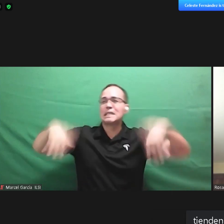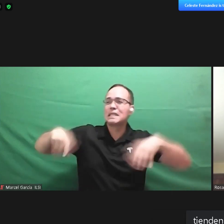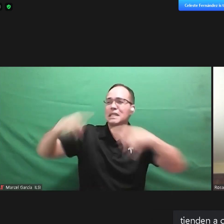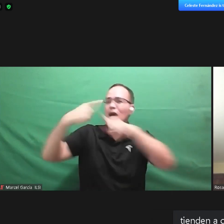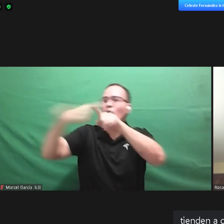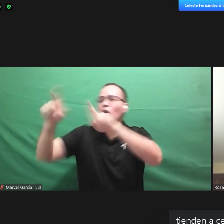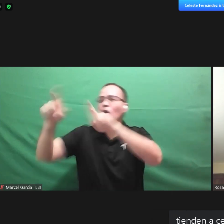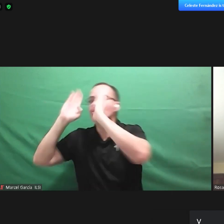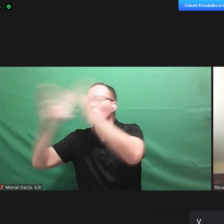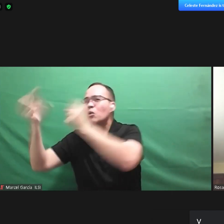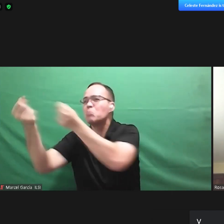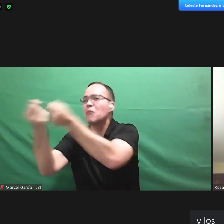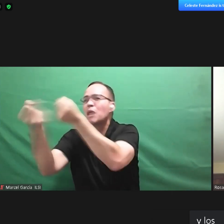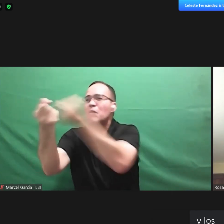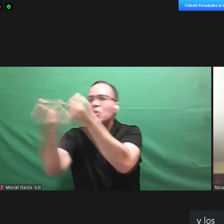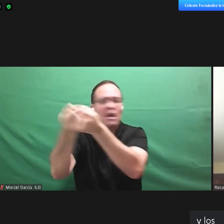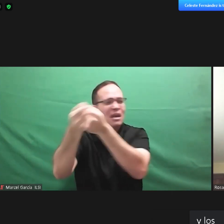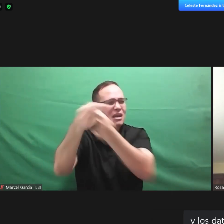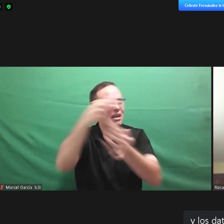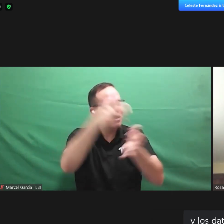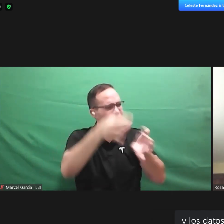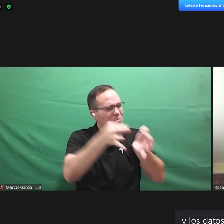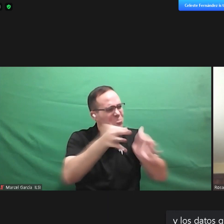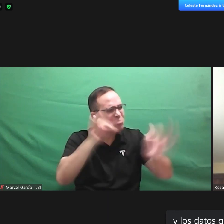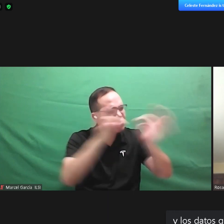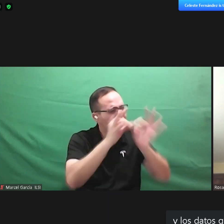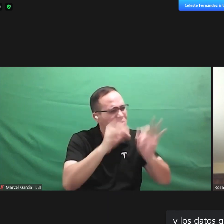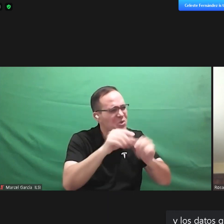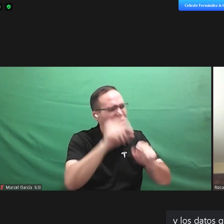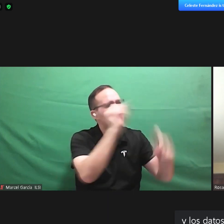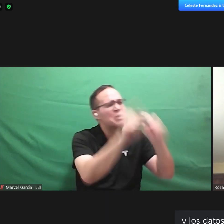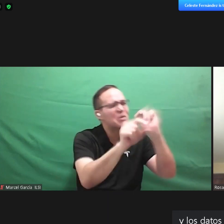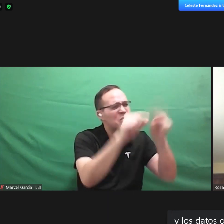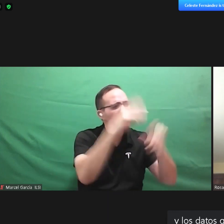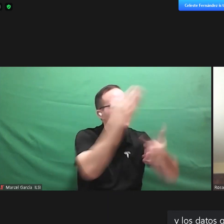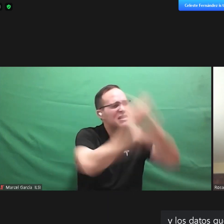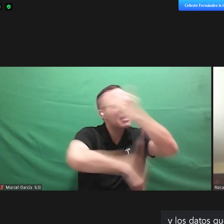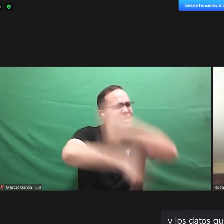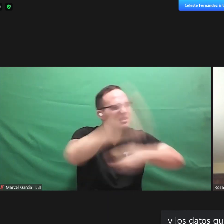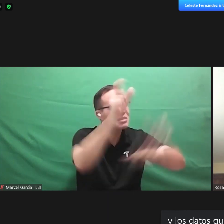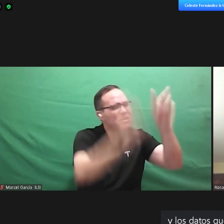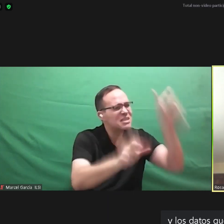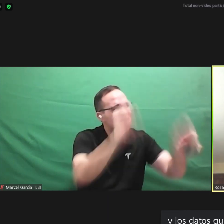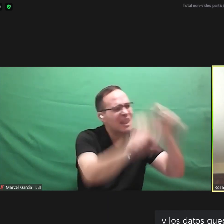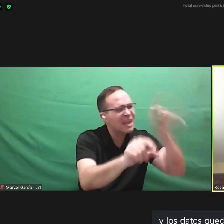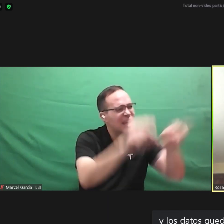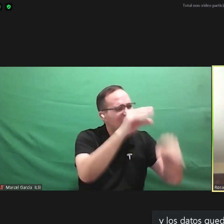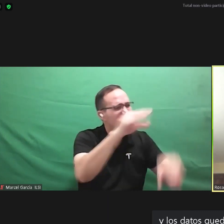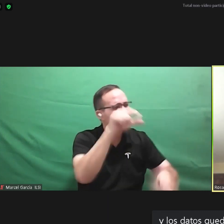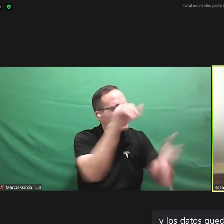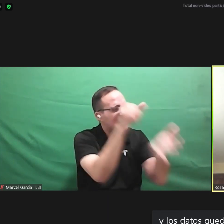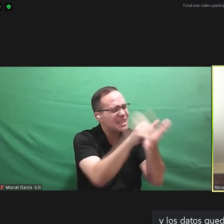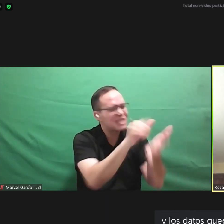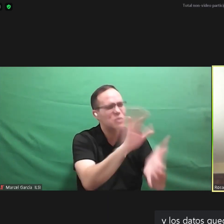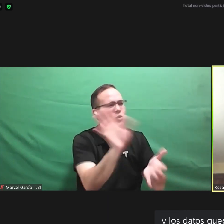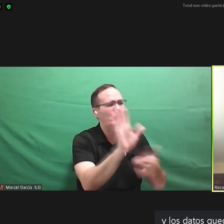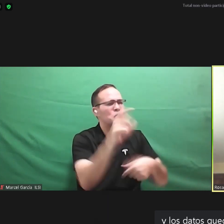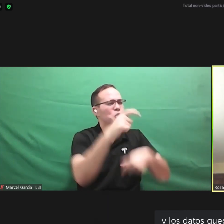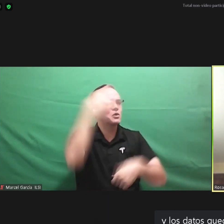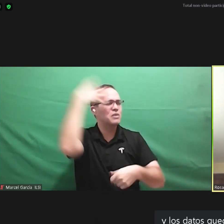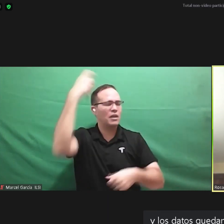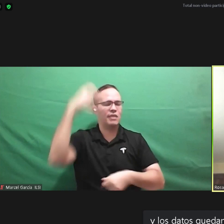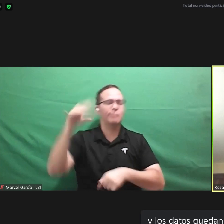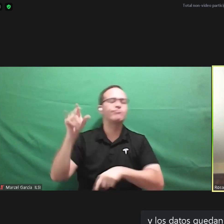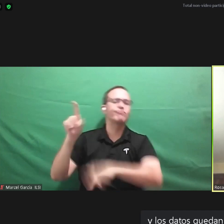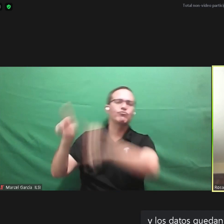quedan, digamos, quedan un poco en un segundo plano. Bueno, gracias, Celeste. Tenemos entonces dos preguntas más, y hubo